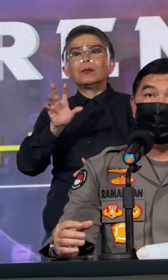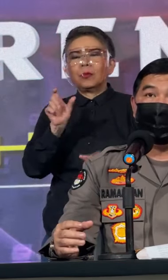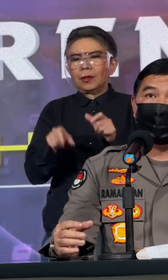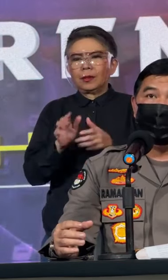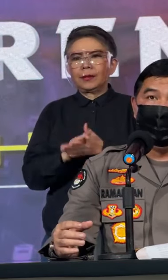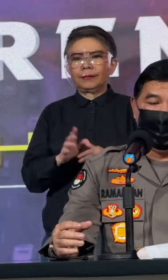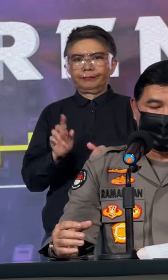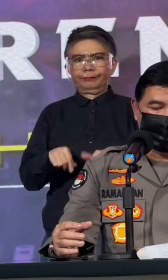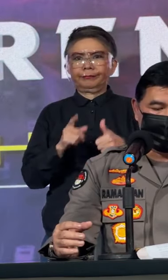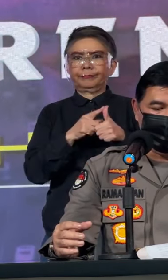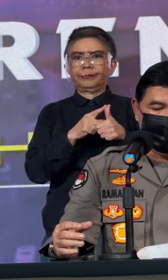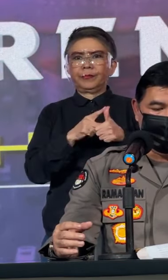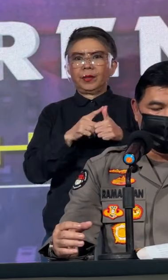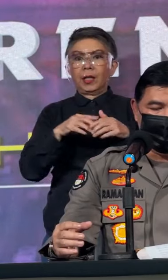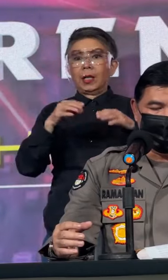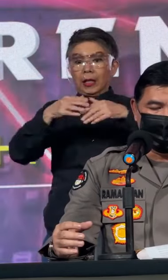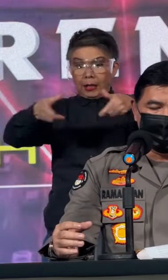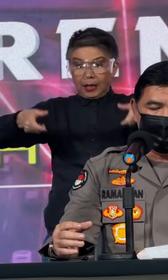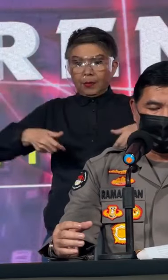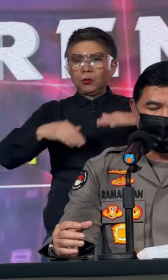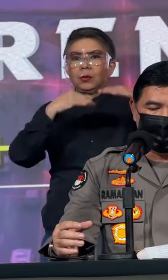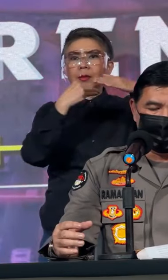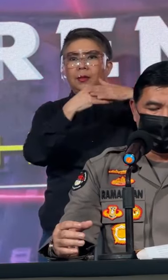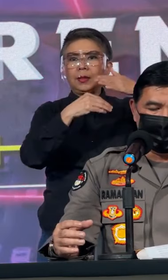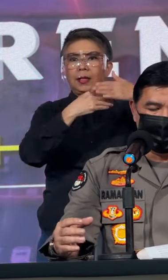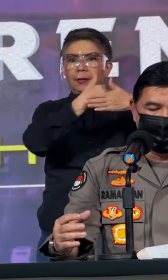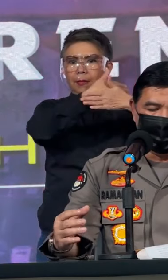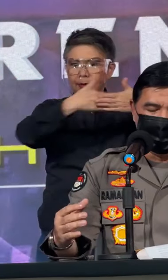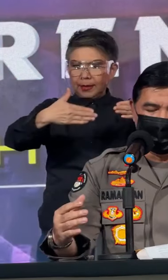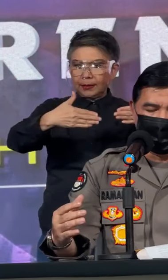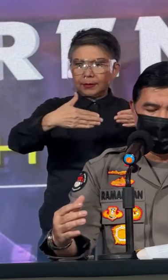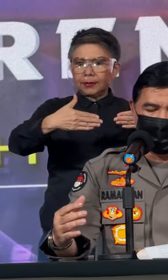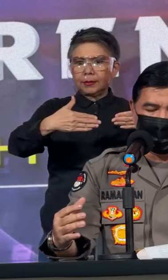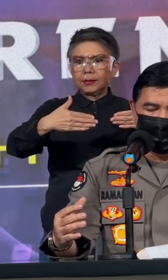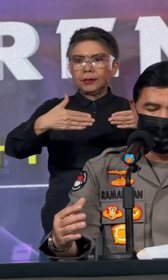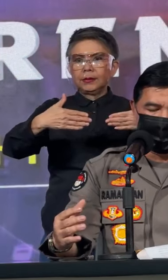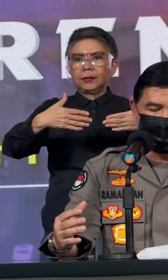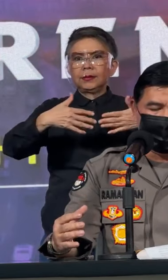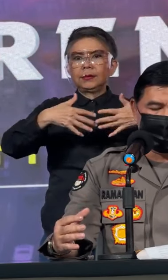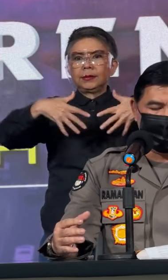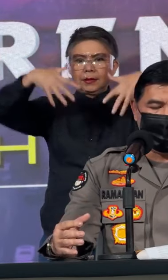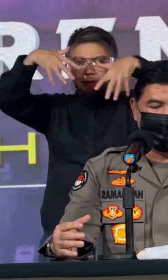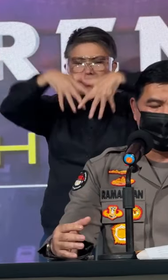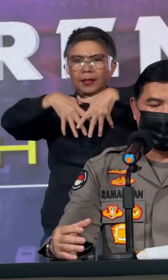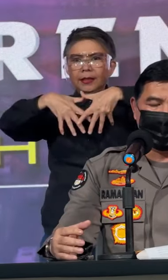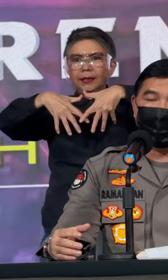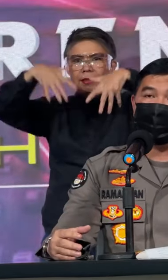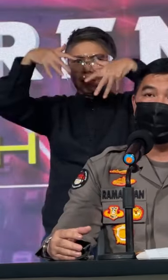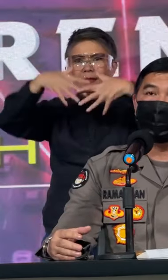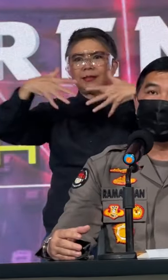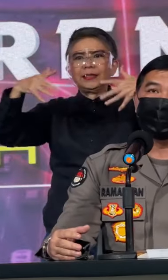per kamar dibatasi dengan menggunakan jeruji besi sebagaimana layaknya bangunan